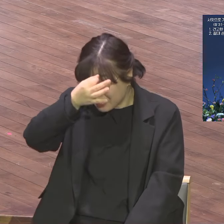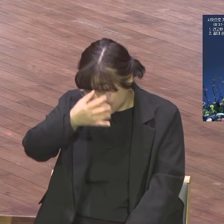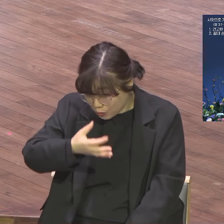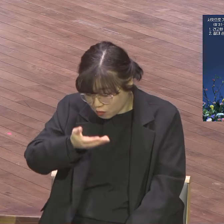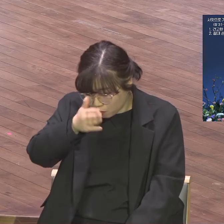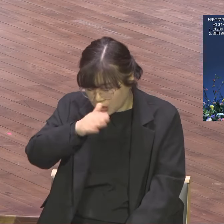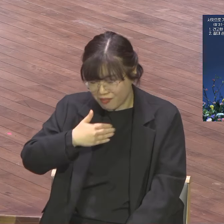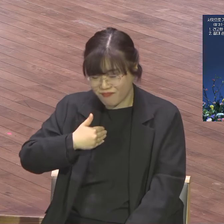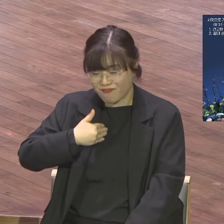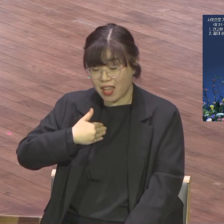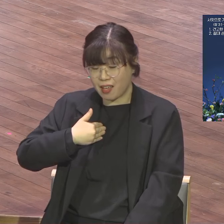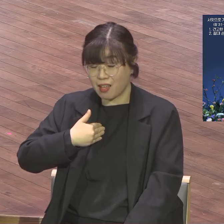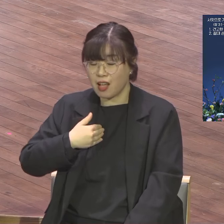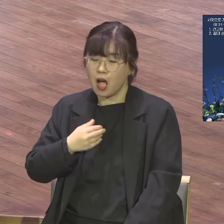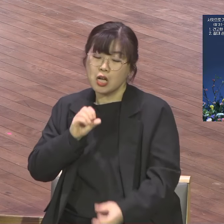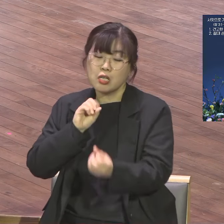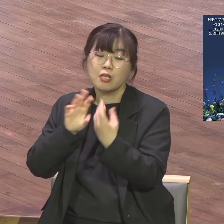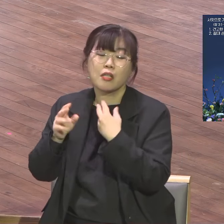신앙생활을 그렸습니다.